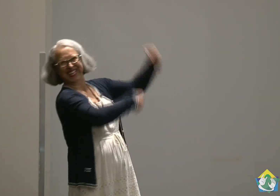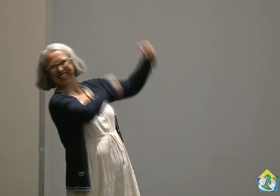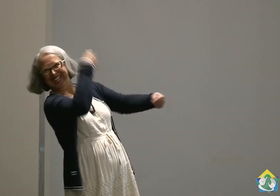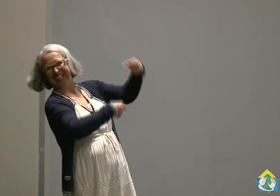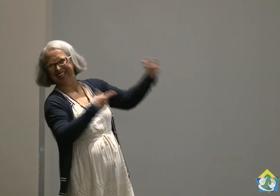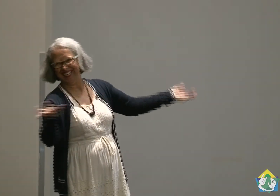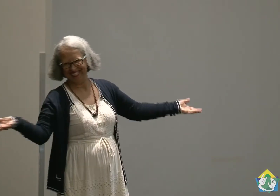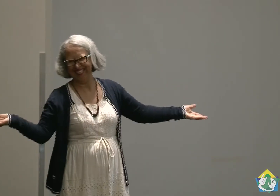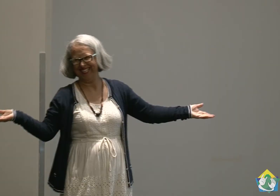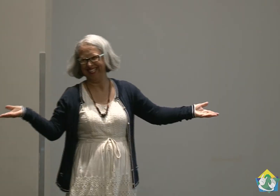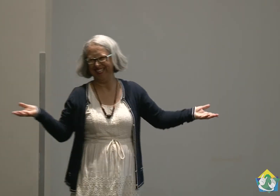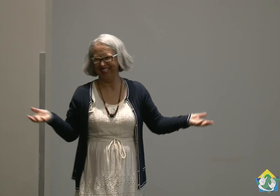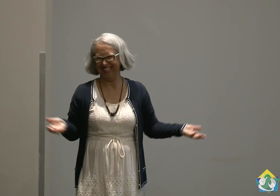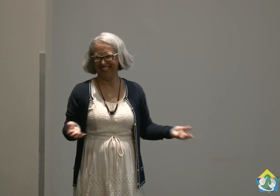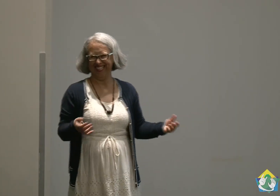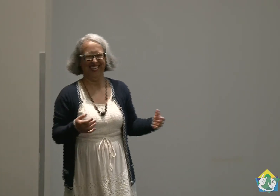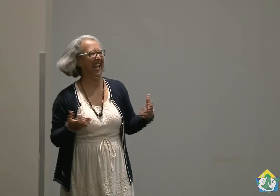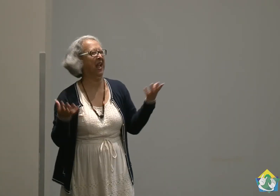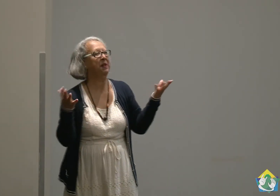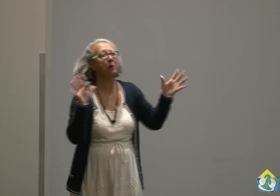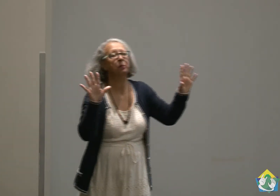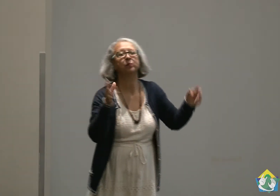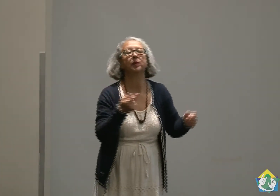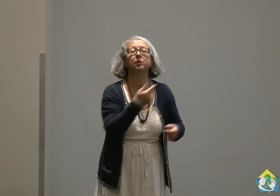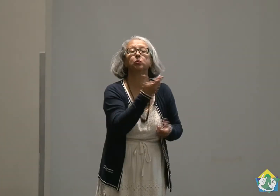o vídeo, corre o vídeo, segue o vídeo. Bom, enfim.